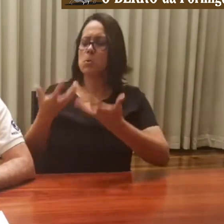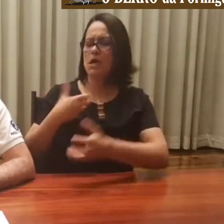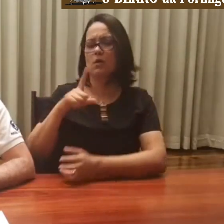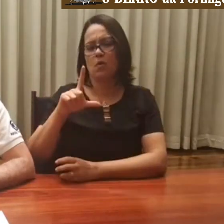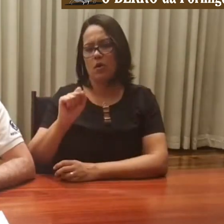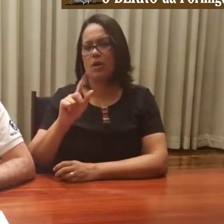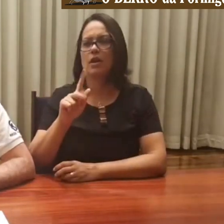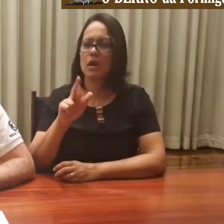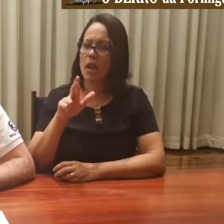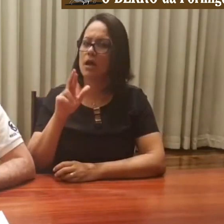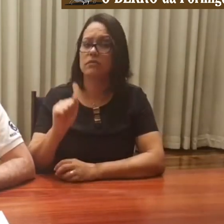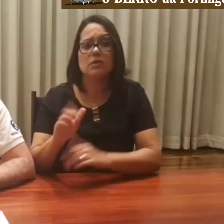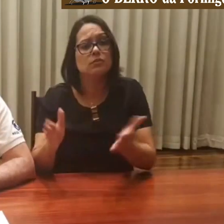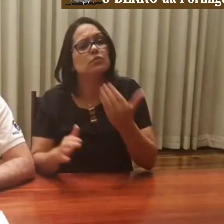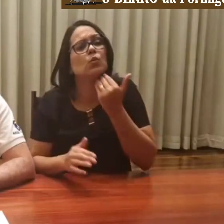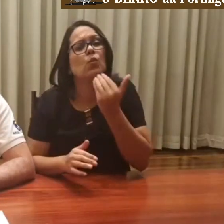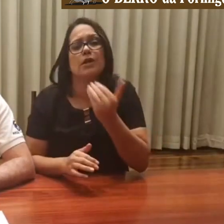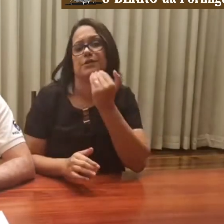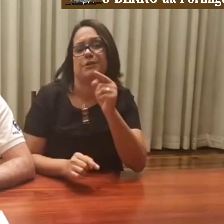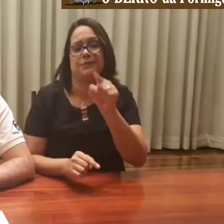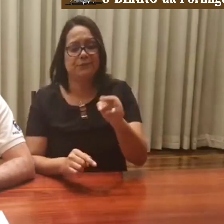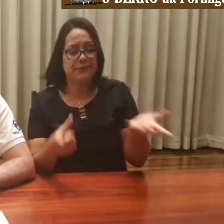adianta você ter a lavra